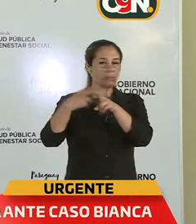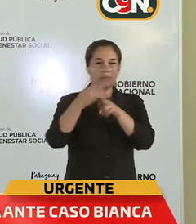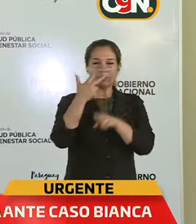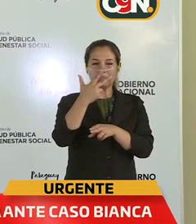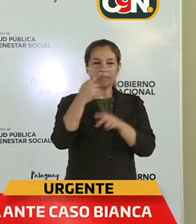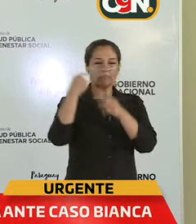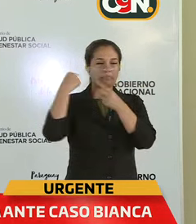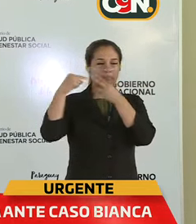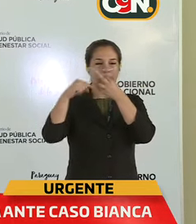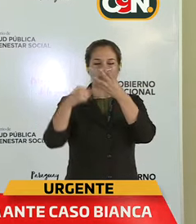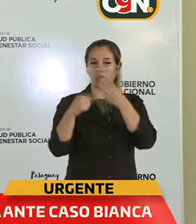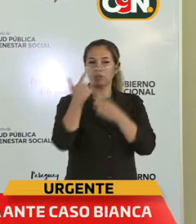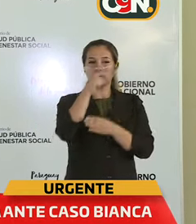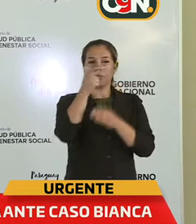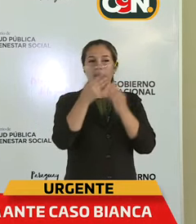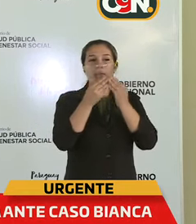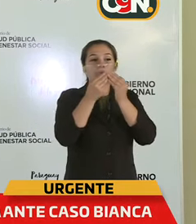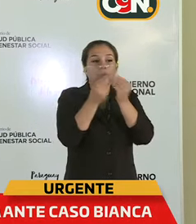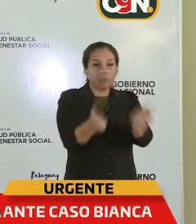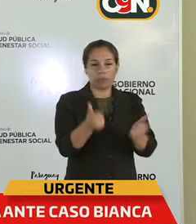Rivisplan, la evolución